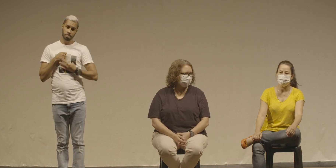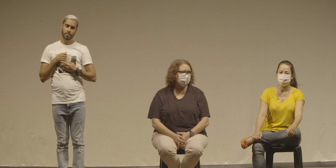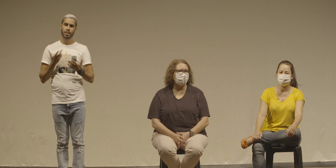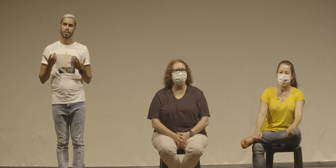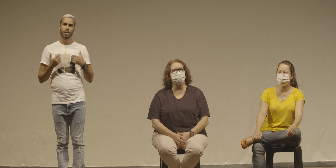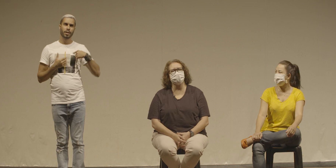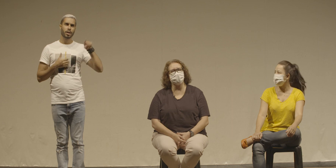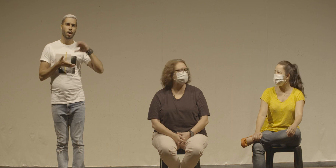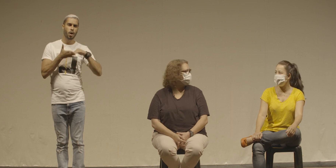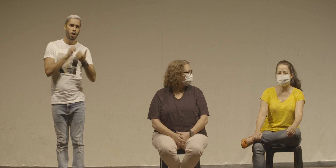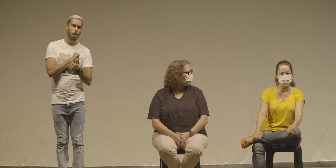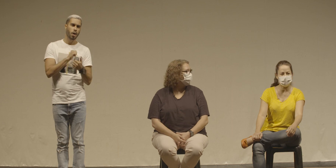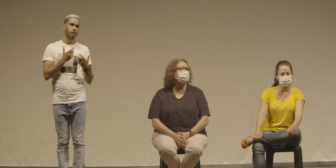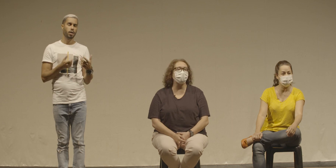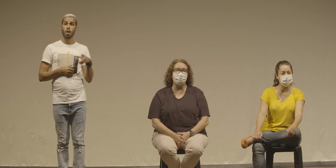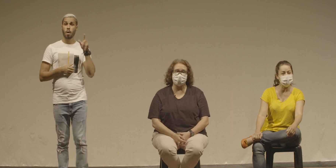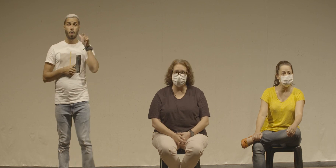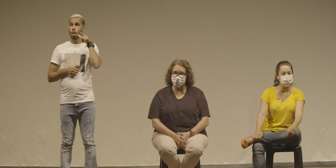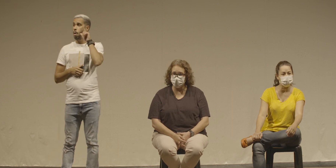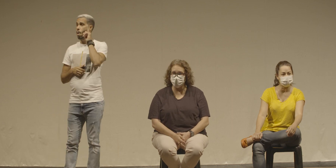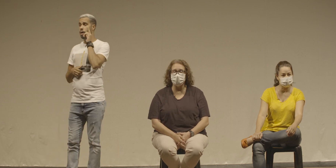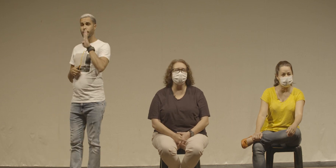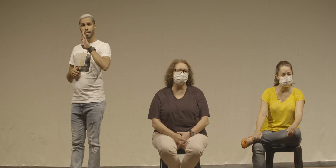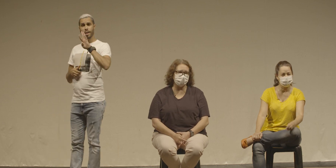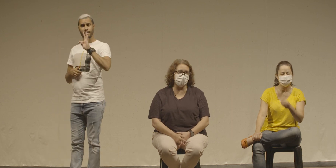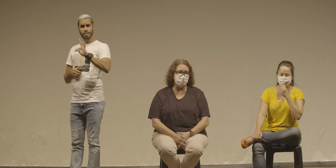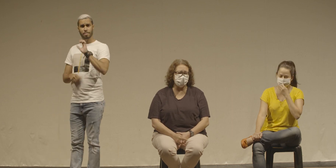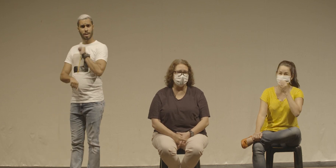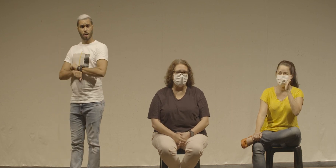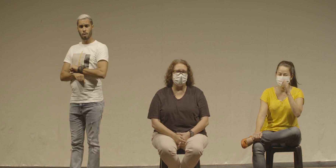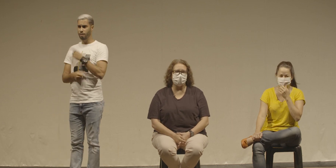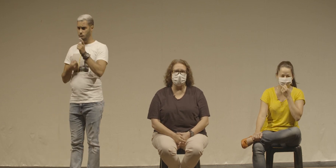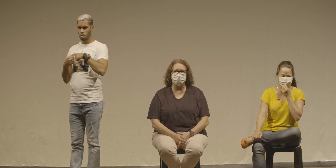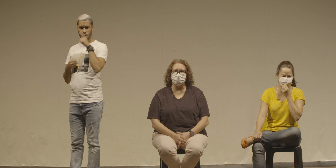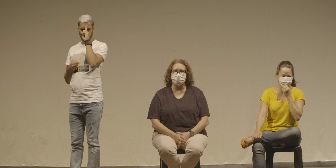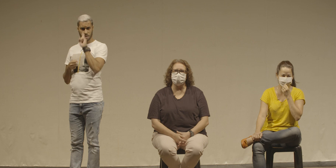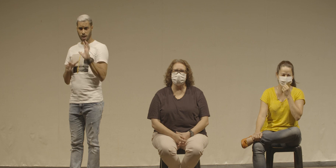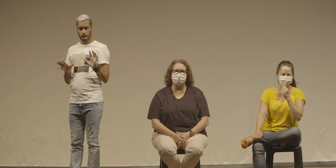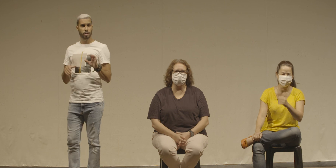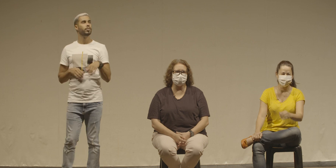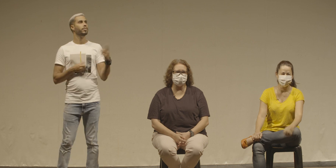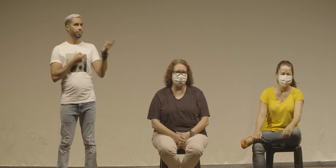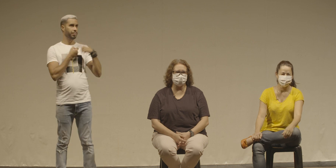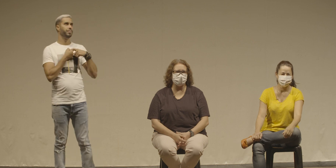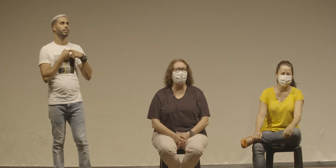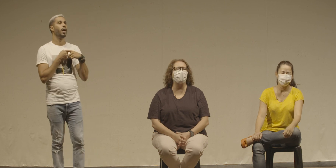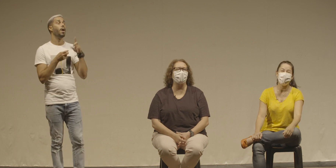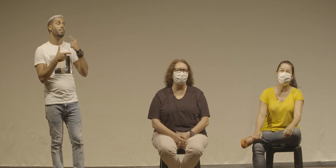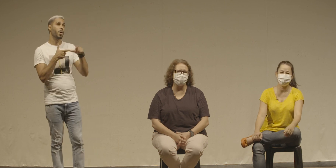um transporte. Ontem teve o BRT que parou, Ontem não sei o nem BRT se voltou. parou. É. O assim, problema foi nos